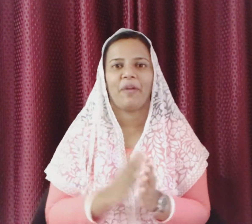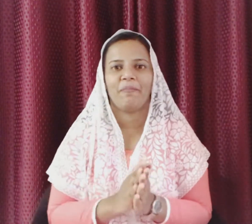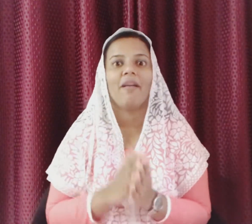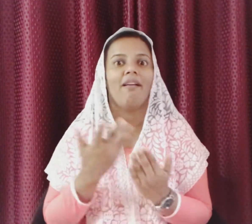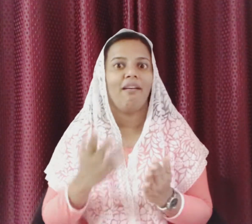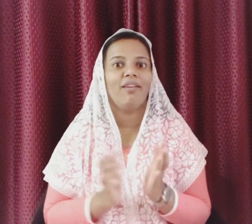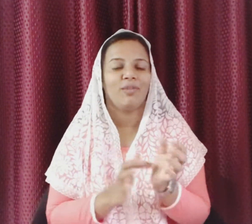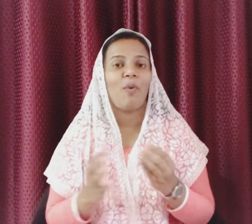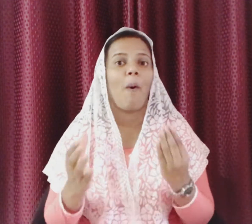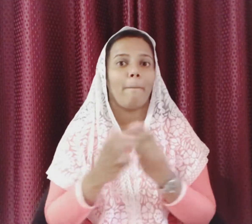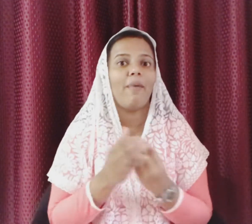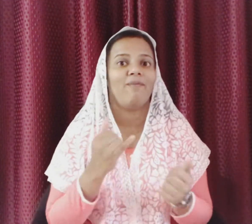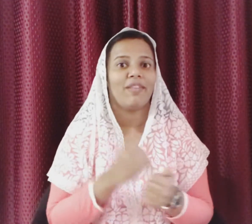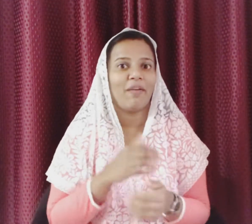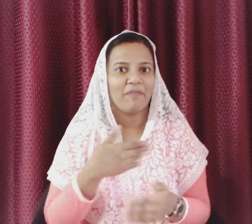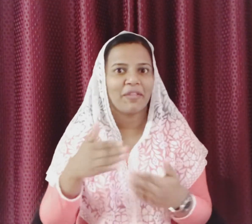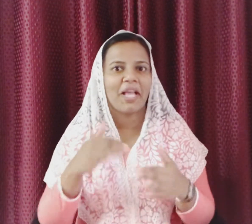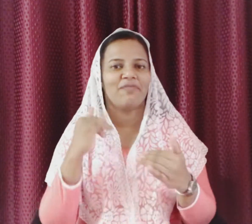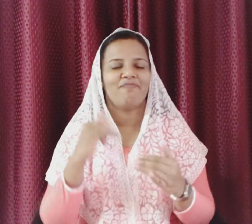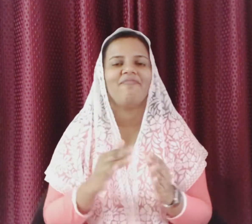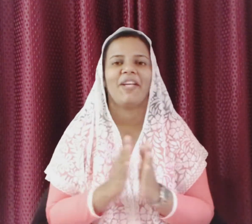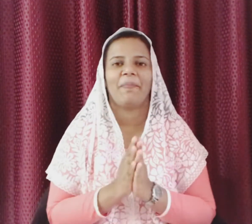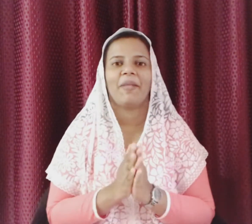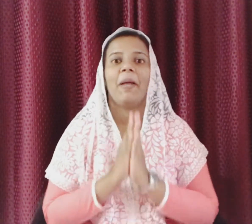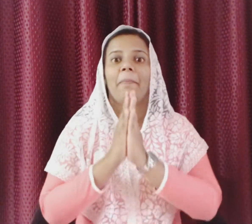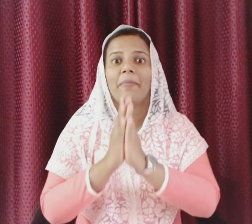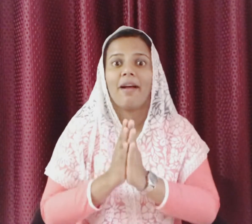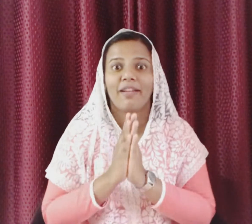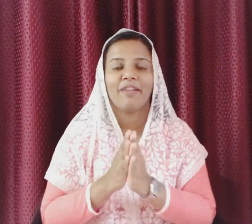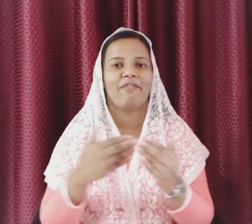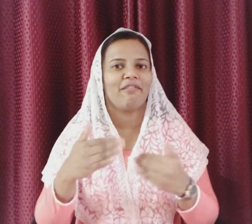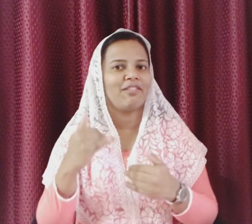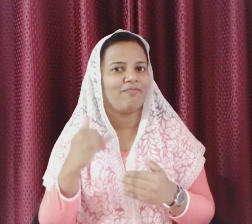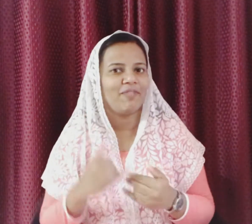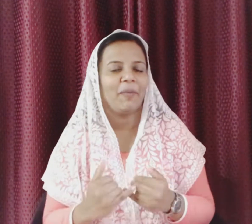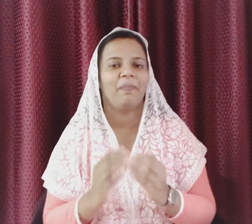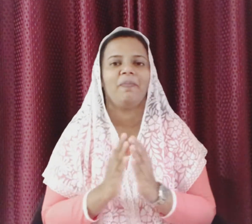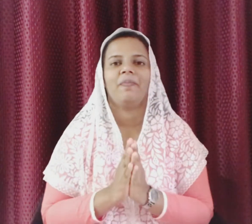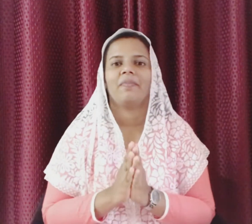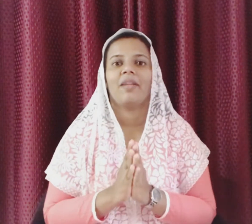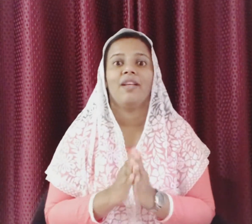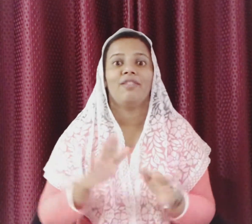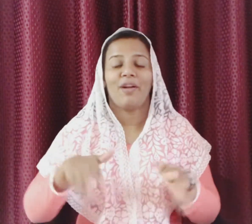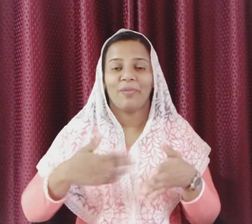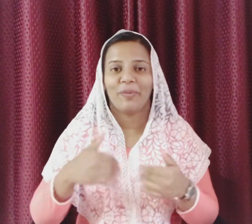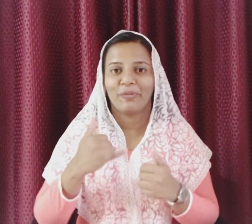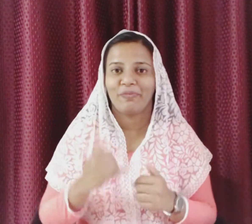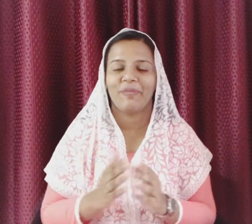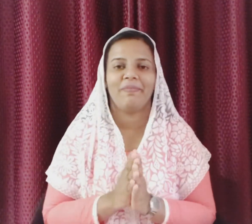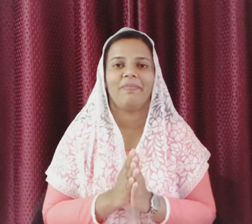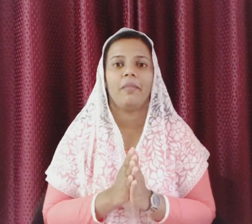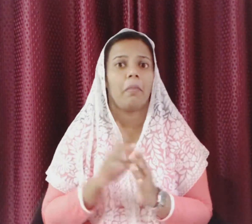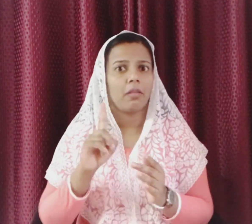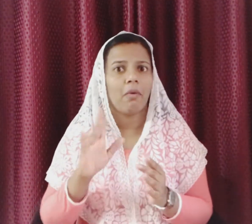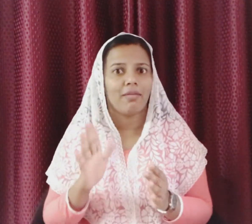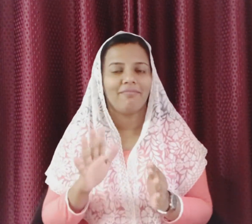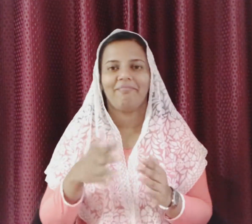വരുമ്പോൾ ഉണ്ടാകുന്ന കാര്യങ്ങളാണ് ഒരു ആമേൻ. അവൻ നീ അവനോട് പ്രാർത്ഥിക്കുന്നവനായി മാറും, അവൻ കർത്താവിൽ സന്തോഷിക്കുന്നവനായി മാറും. അതുമാത്രമാണോ, നീ ഒരു